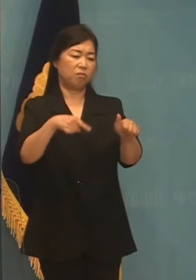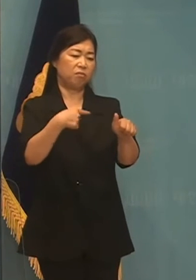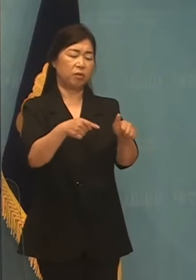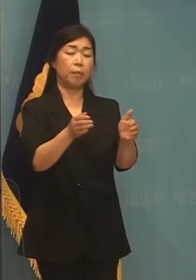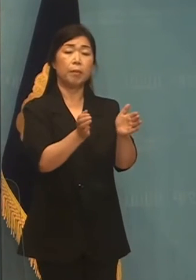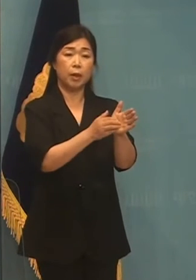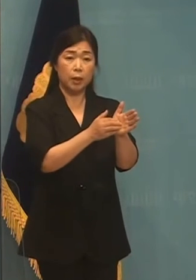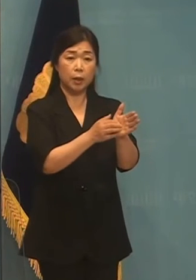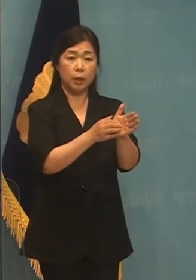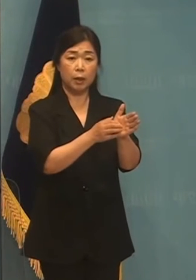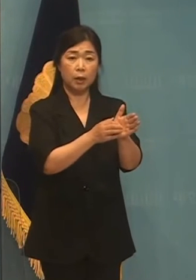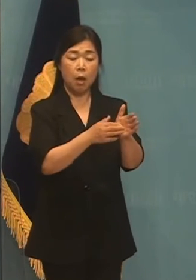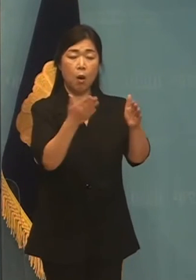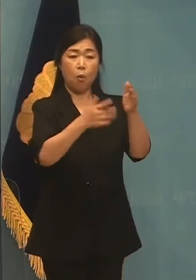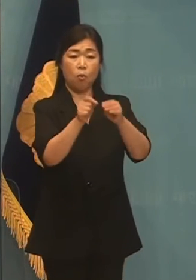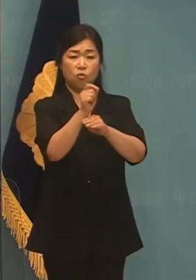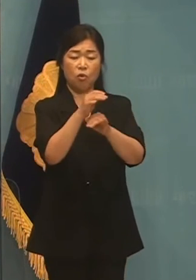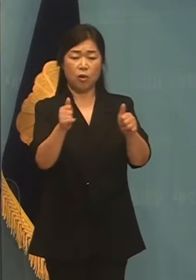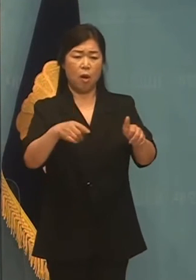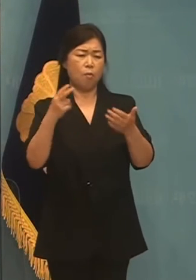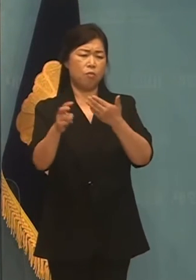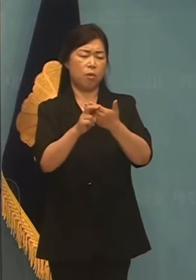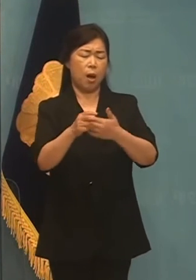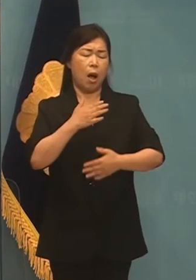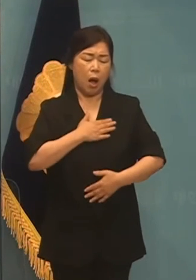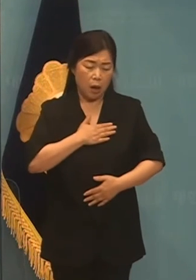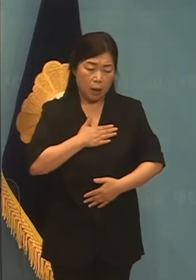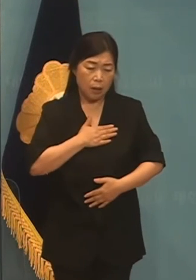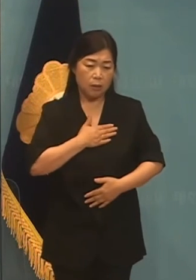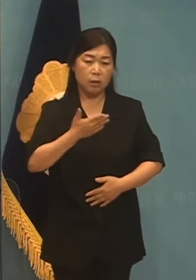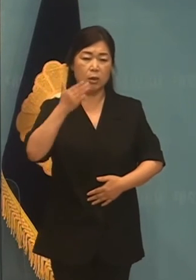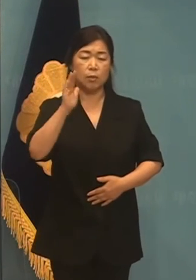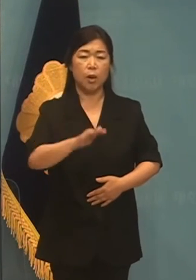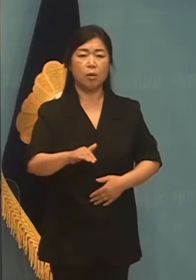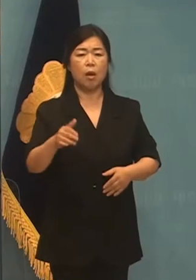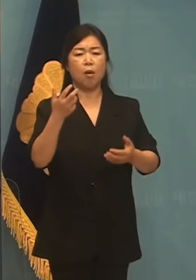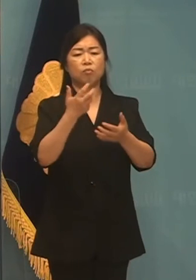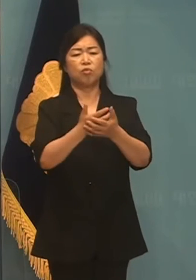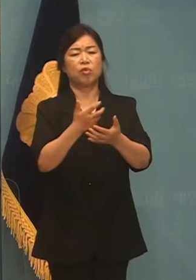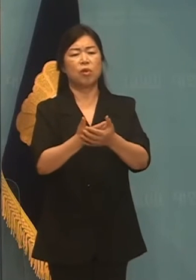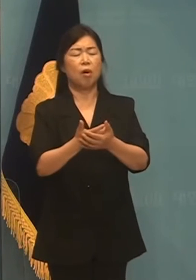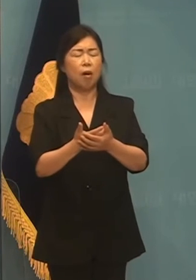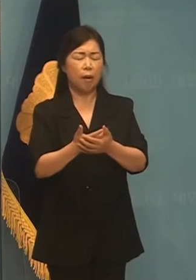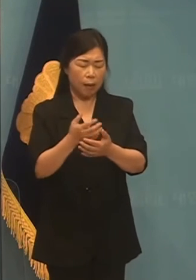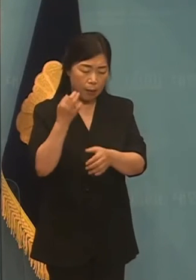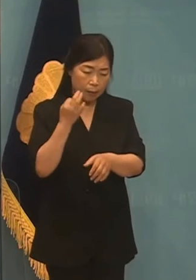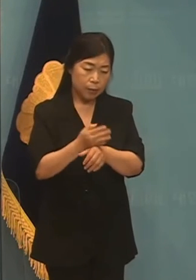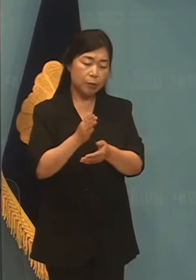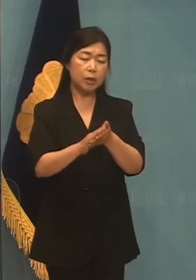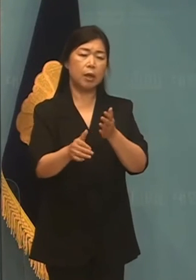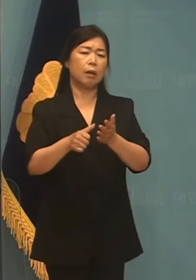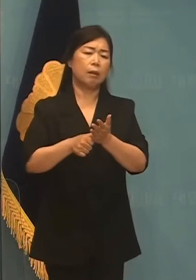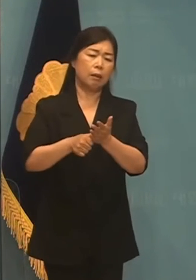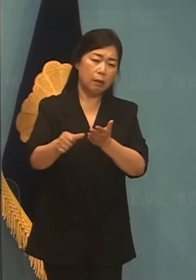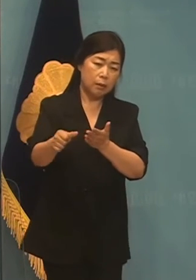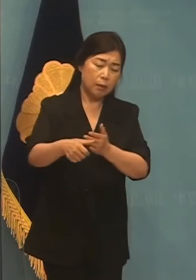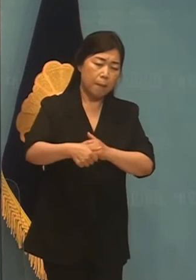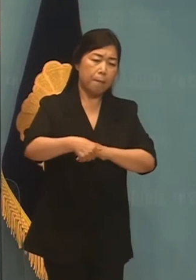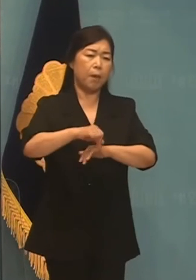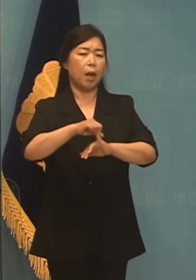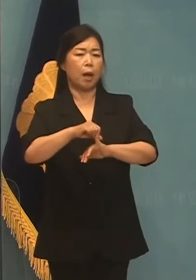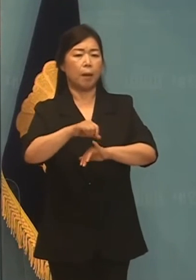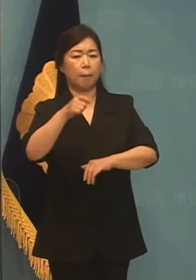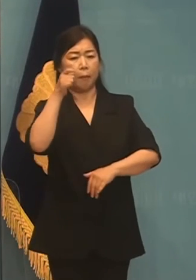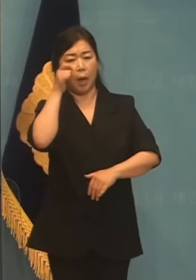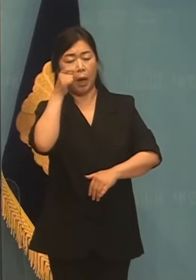교사했습니다. 공무원들은 불법임을 알고도 문서 자료를 삭제하다